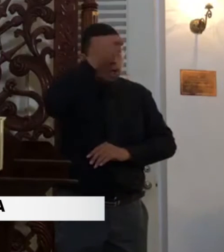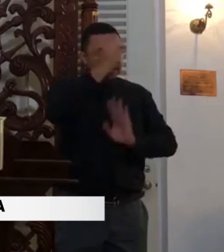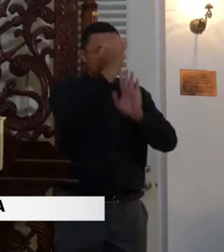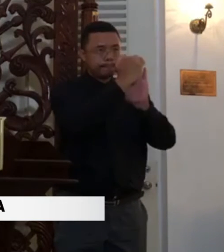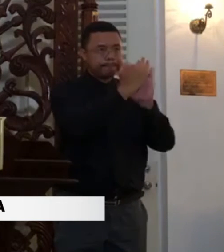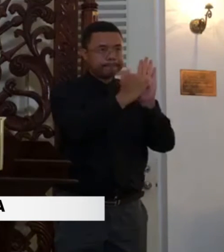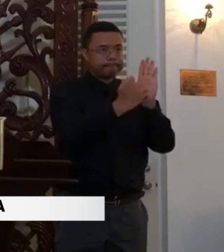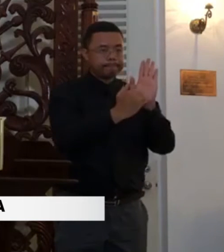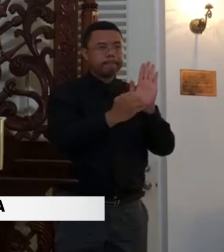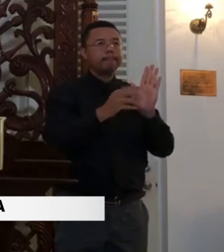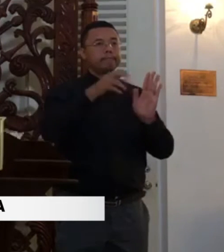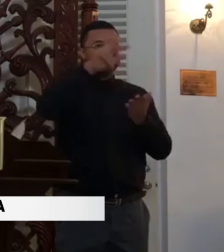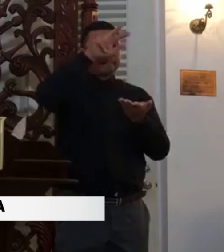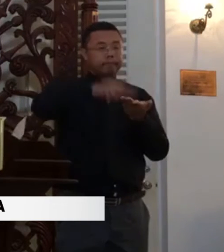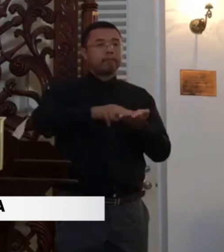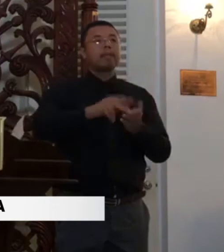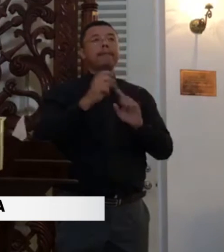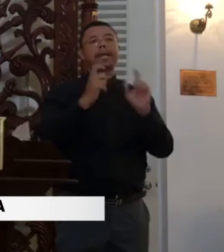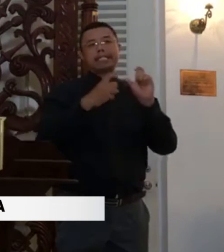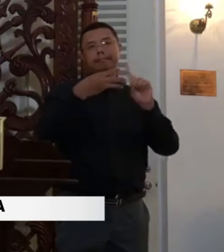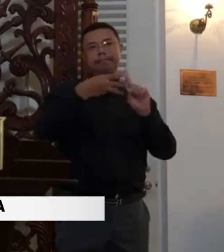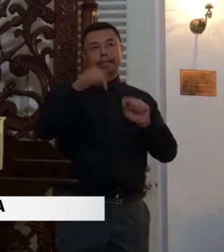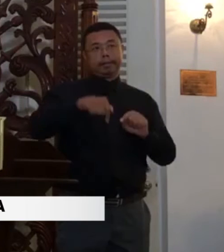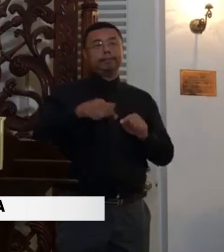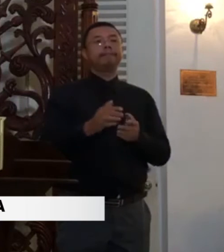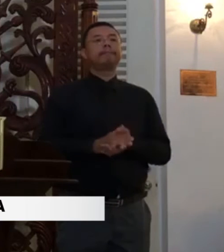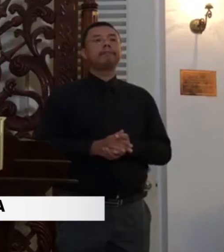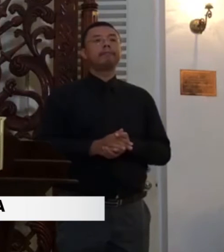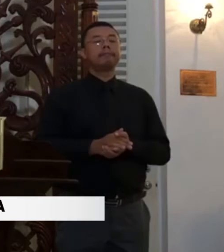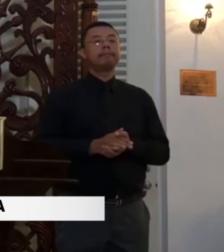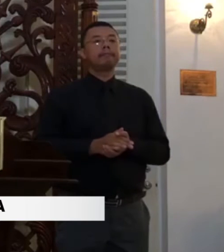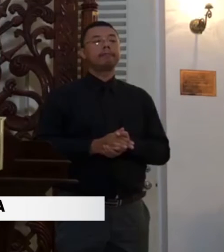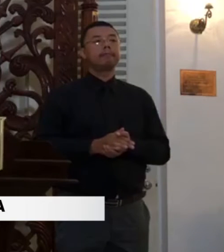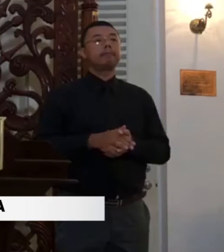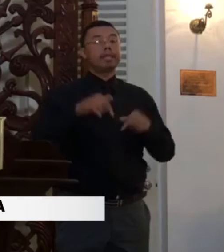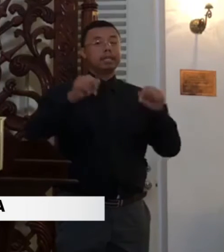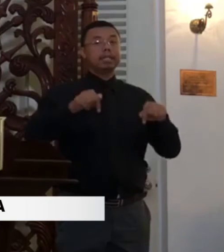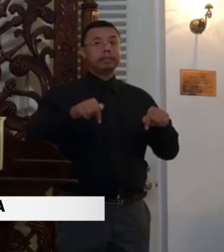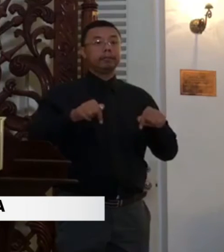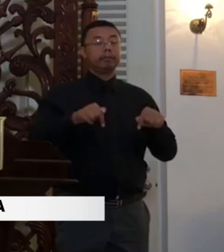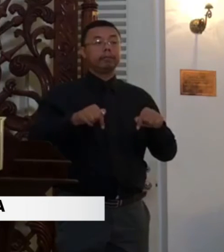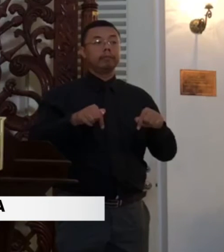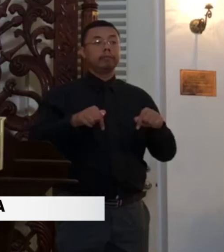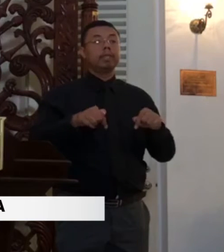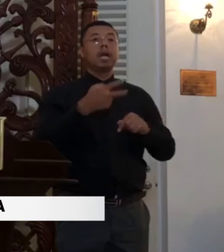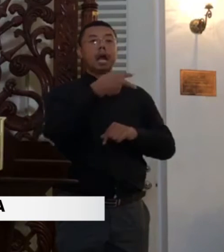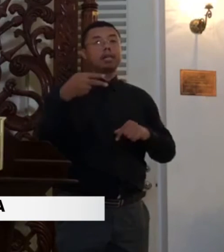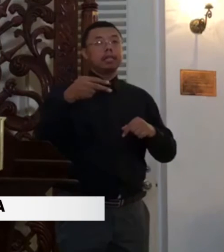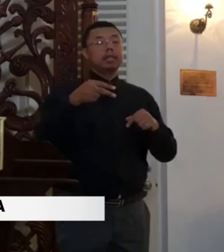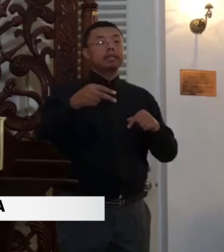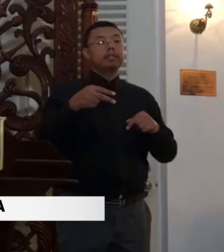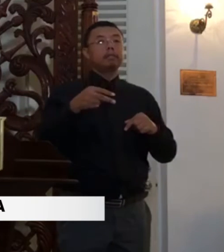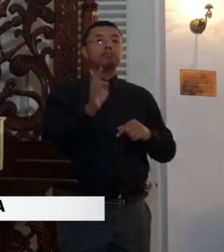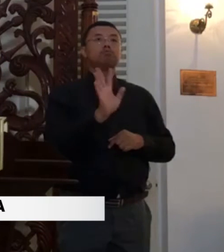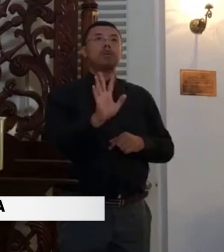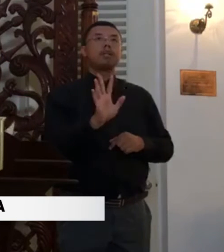yang ada di dalam pelaksanaan PSBB ini. Dan ini artinya